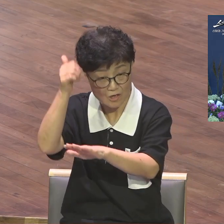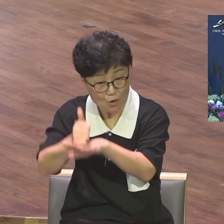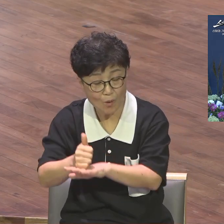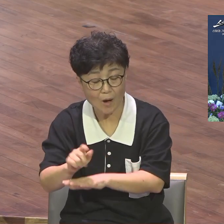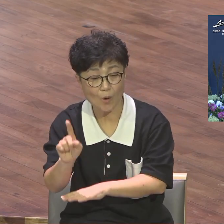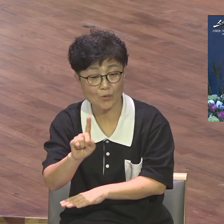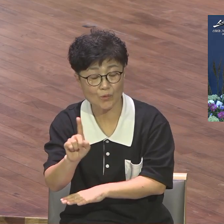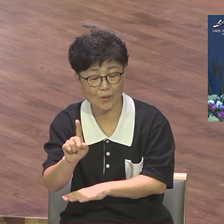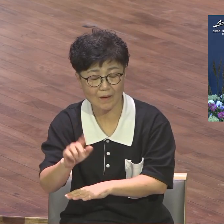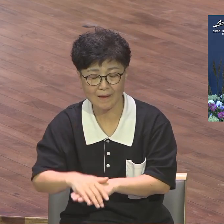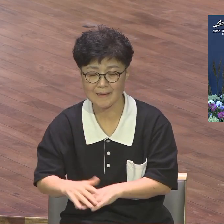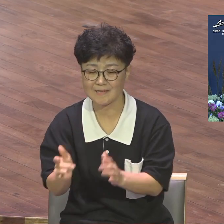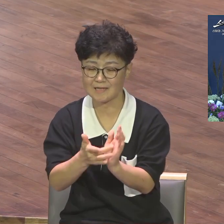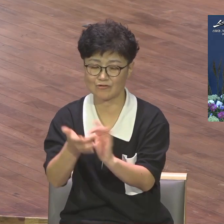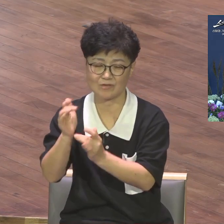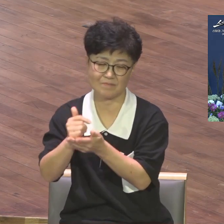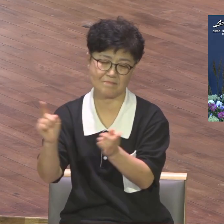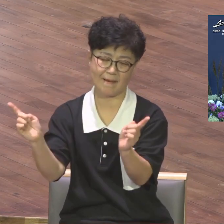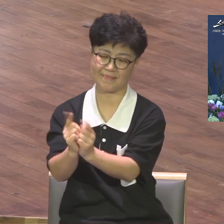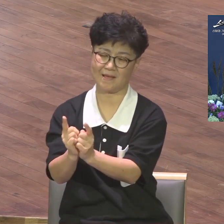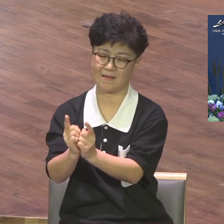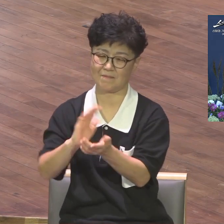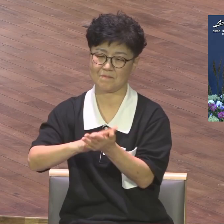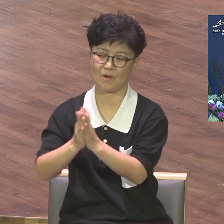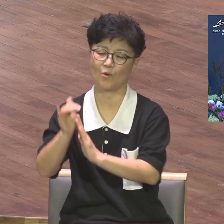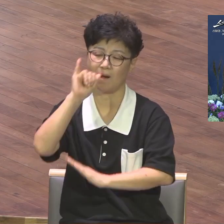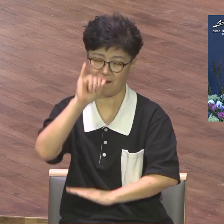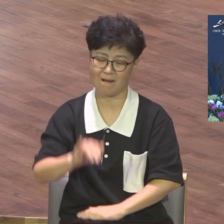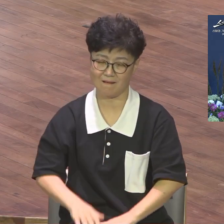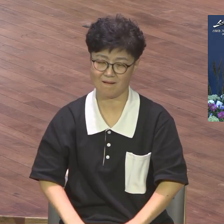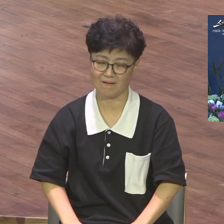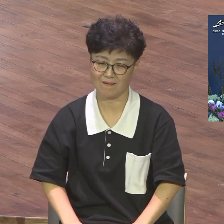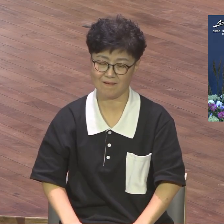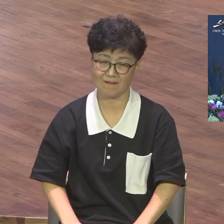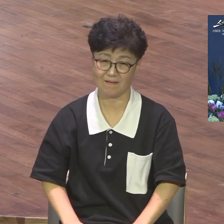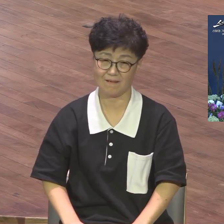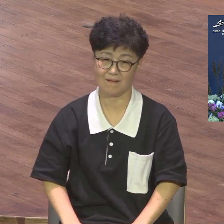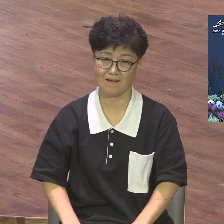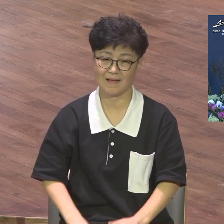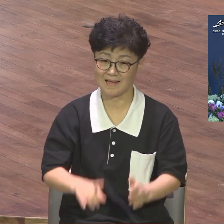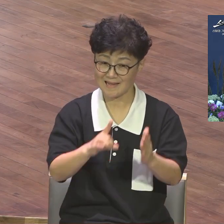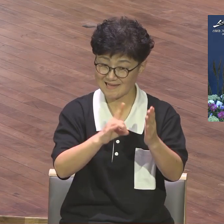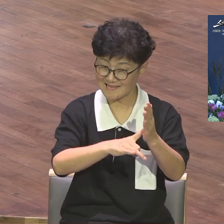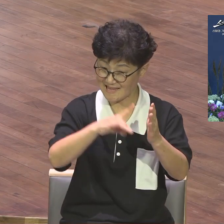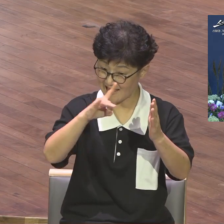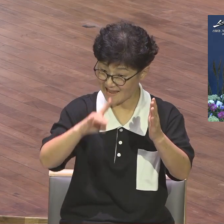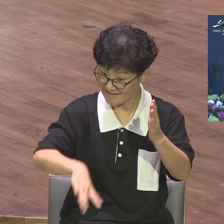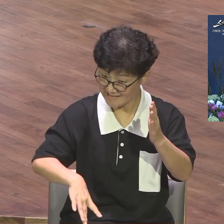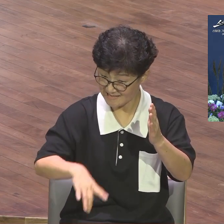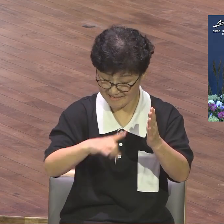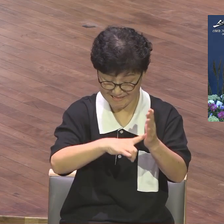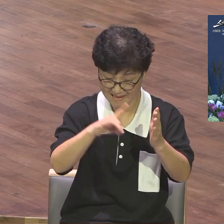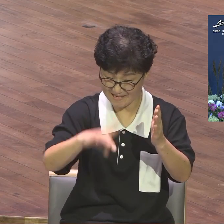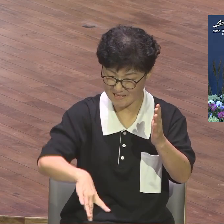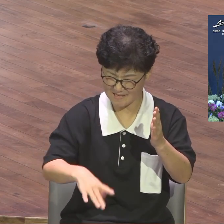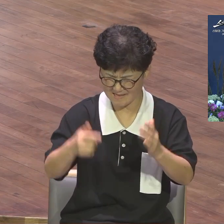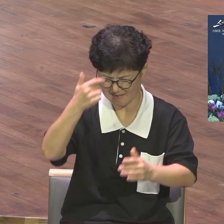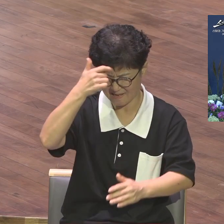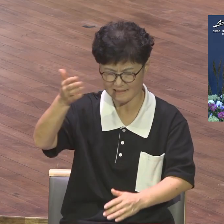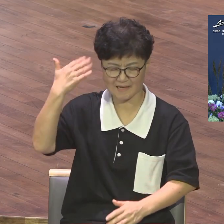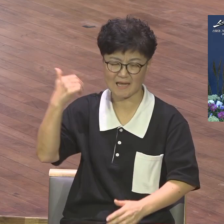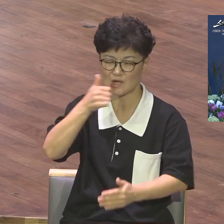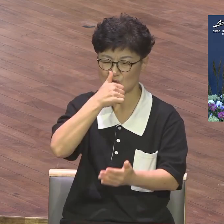그의 결론을 삶의 결론적인 부분을 이야기하고 있습니다. 당시 세리는 죄인 취급을 받았던 그런